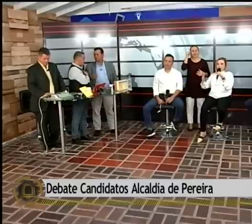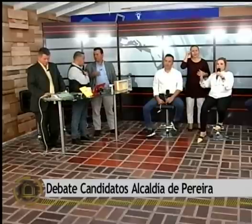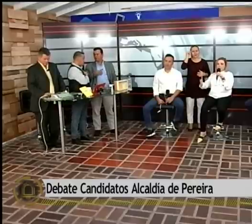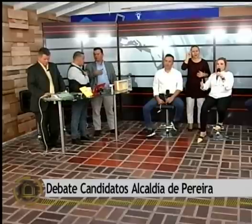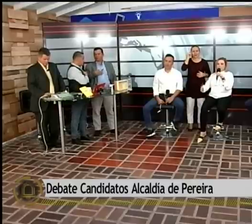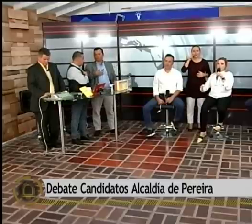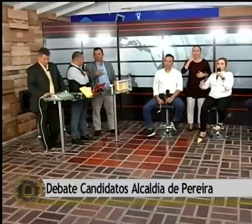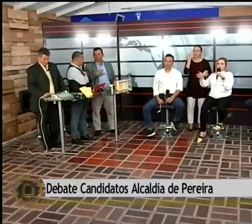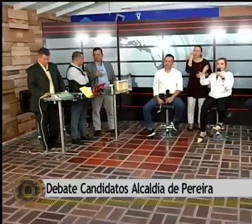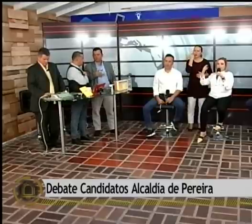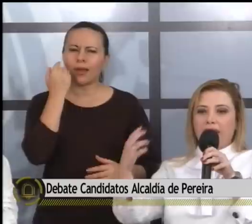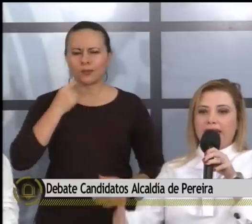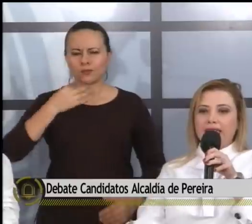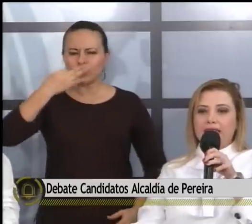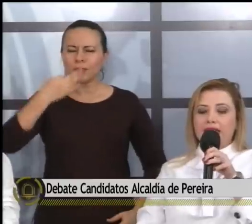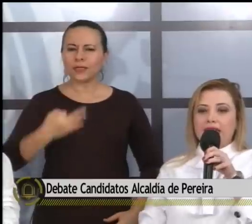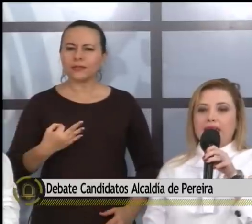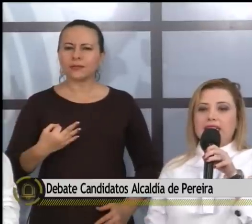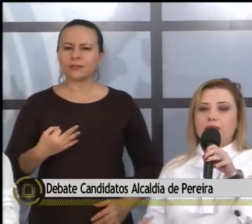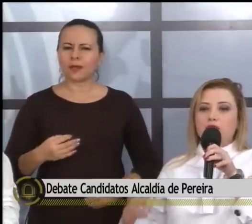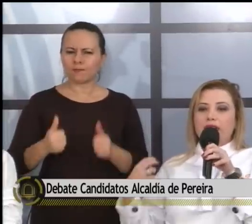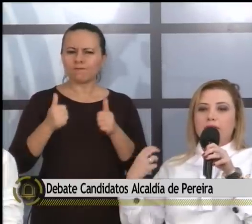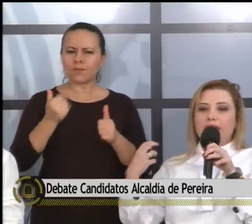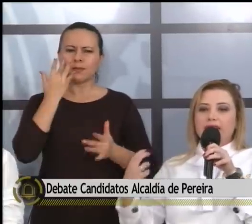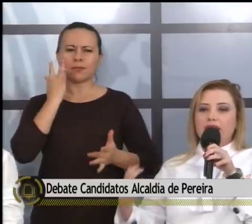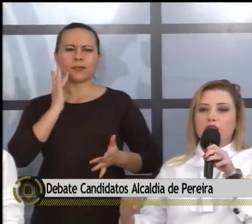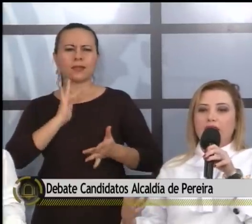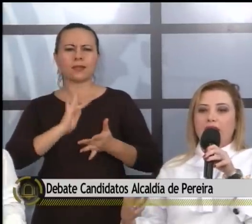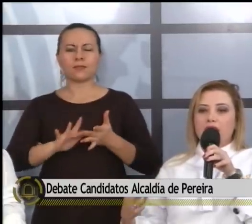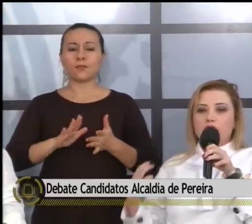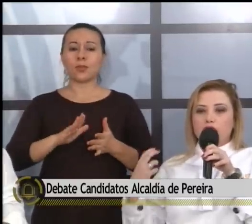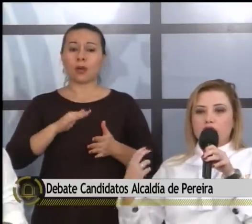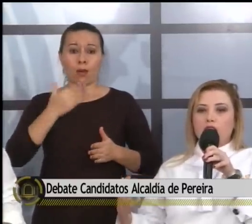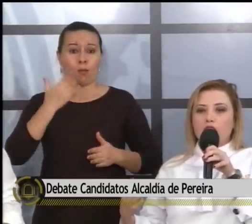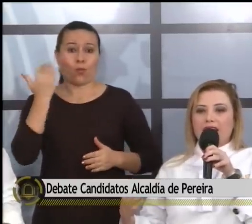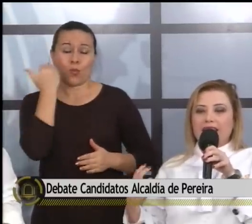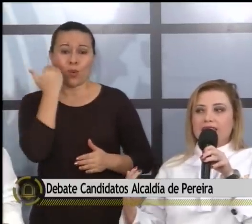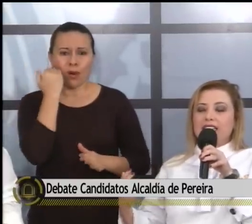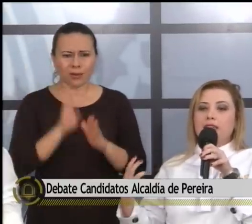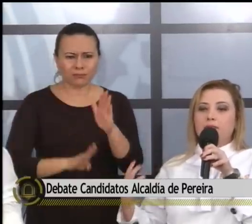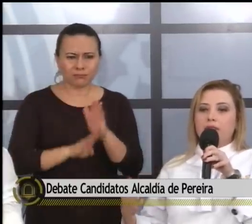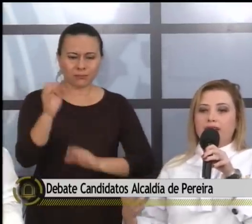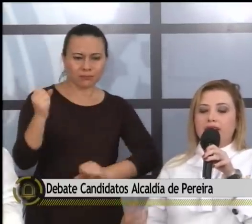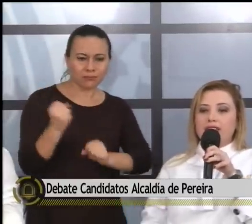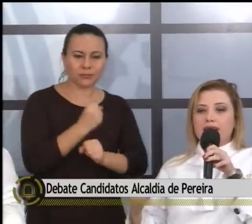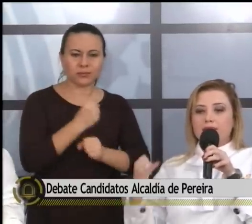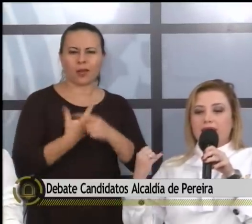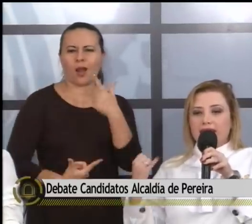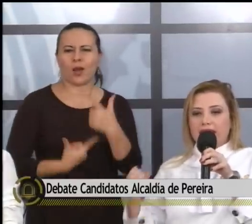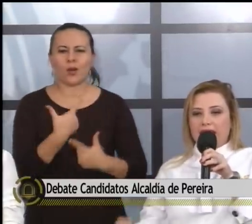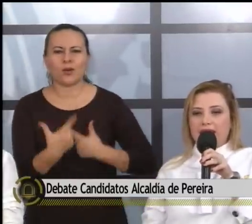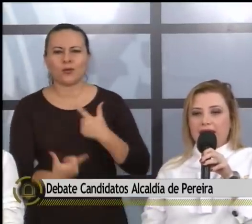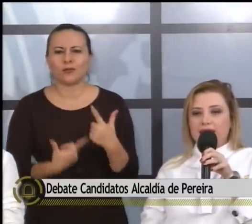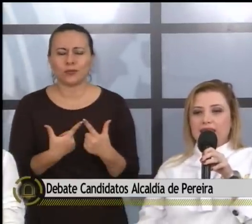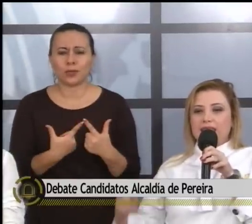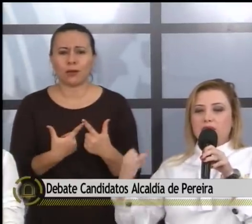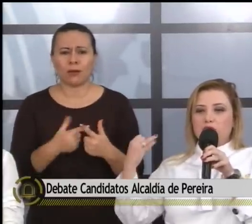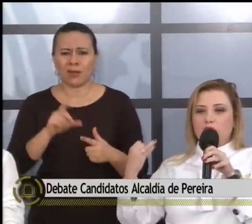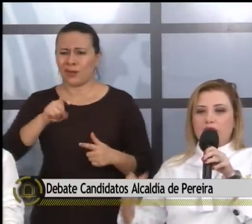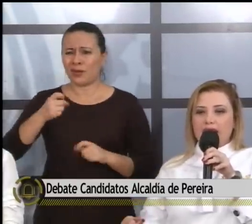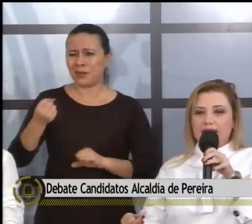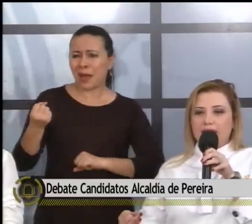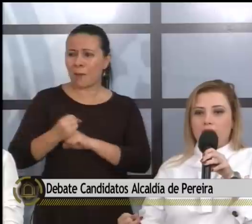mujer honesta, esa mujer transparente, esa mujer emprendedora, luchadora, que sí se puede, sin maquinarias,